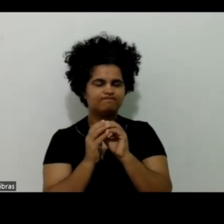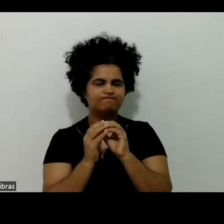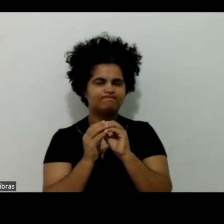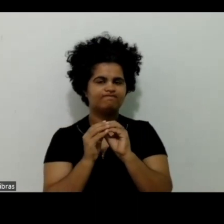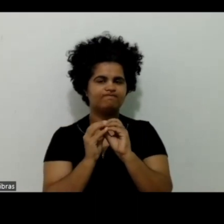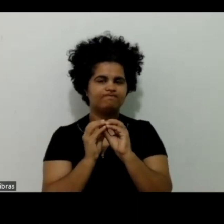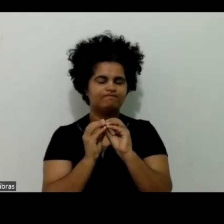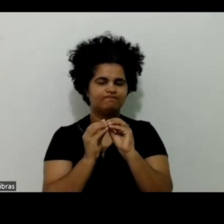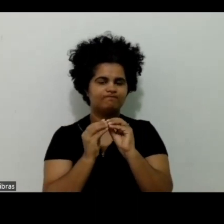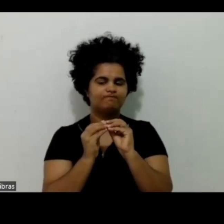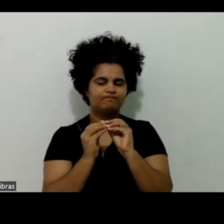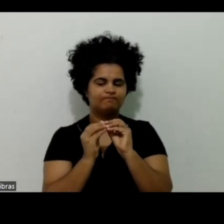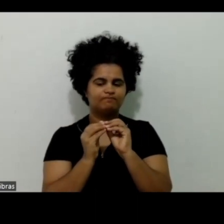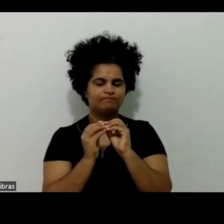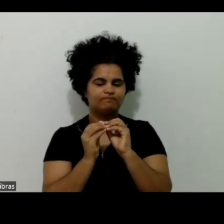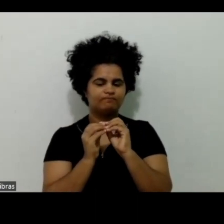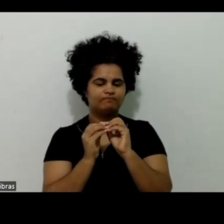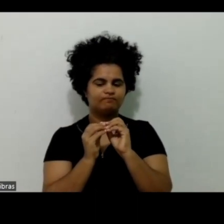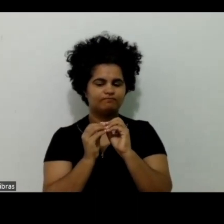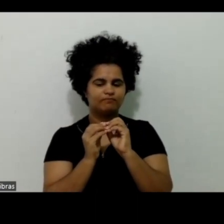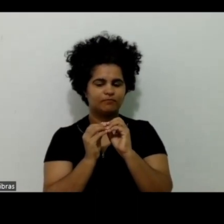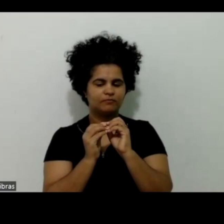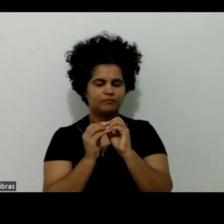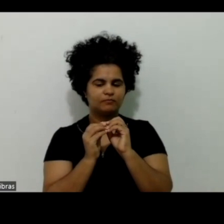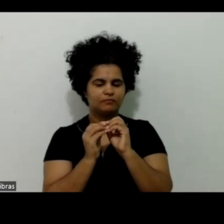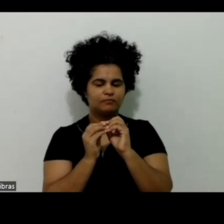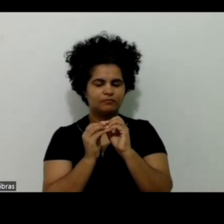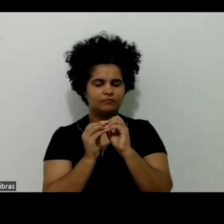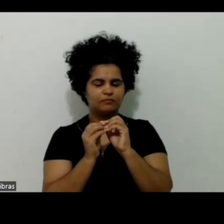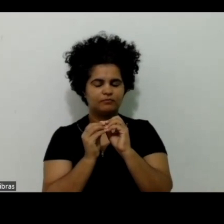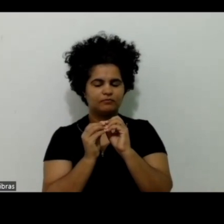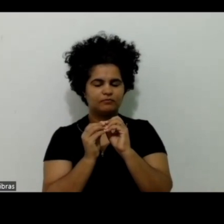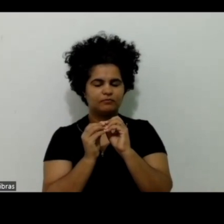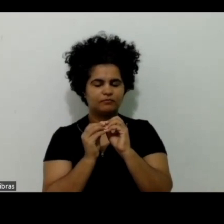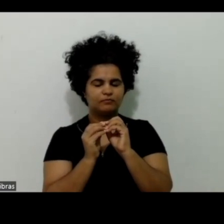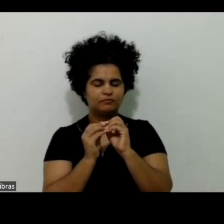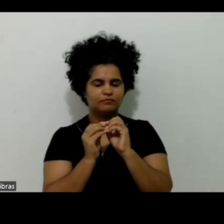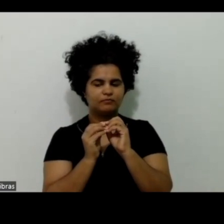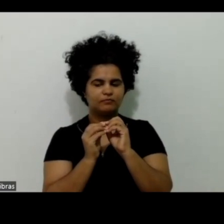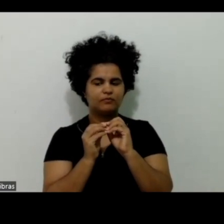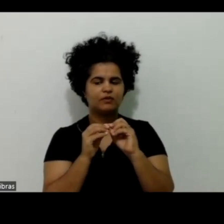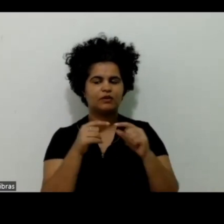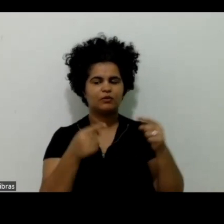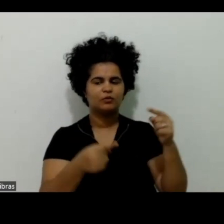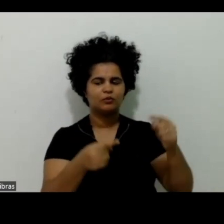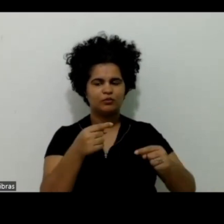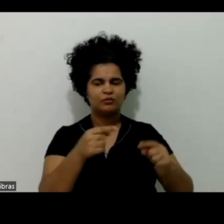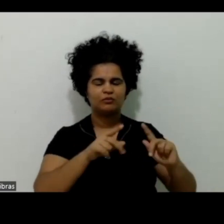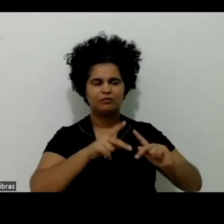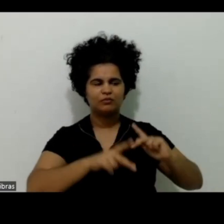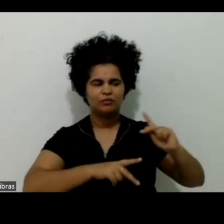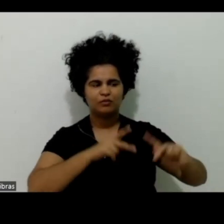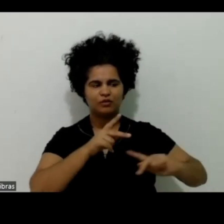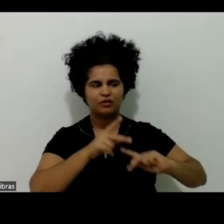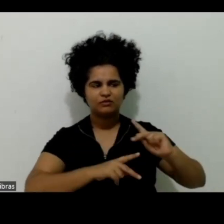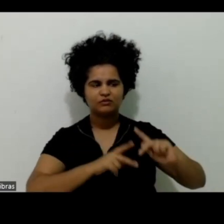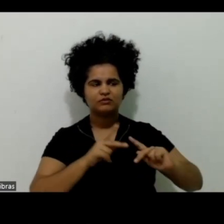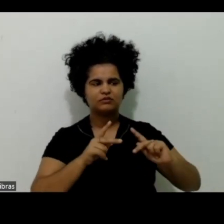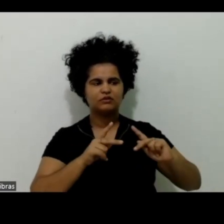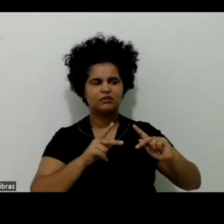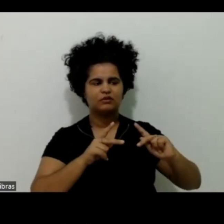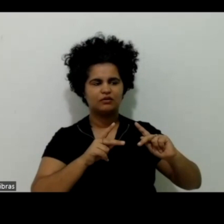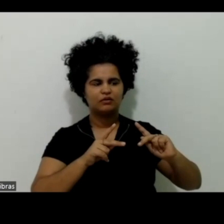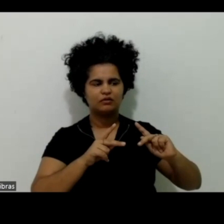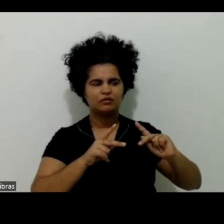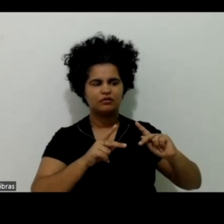a infância, né? E isso é potente para discutir com as populações, sabe? Assim, a gente poder, assim,